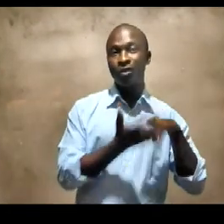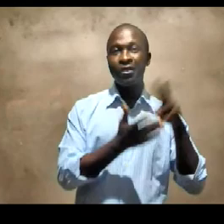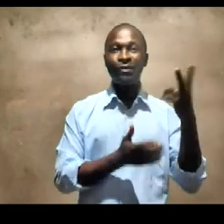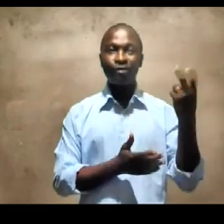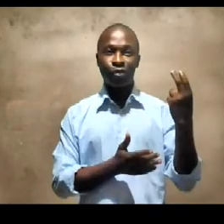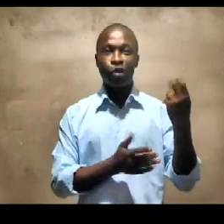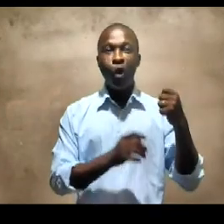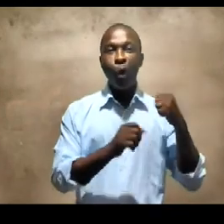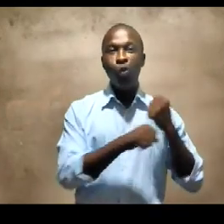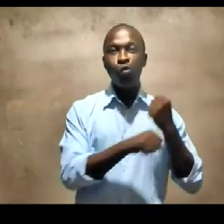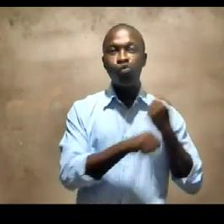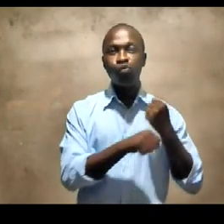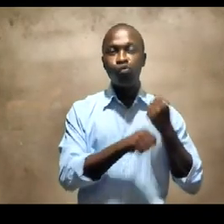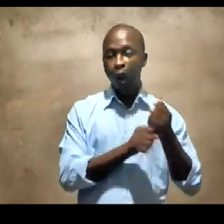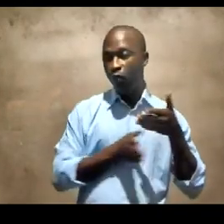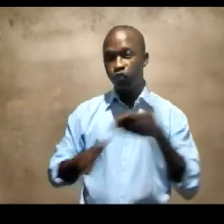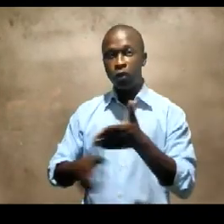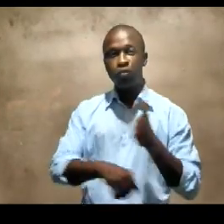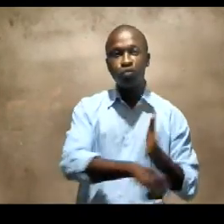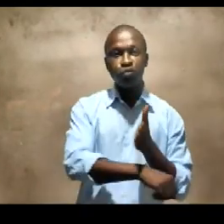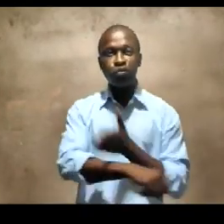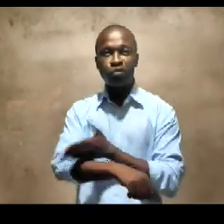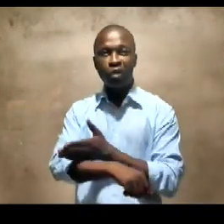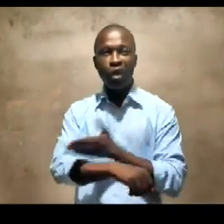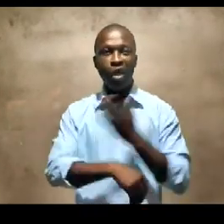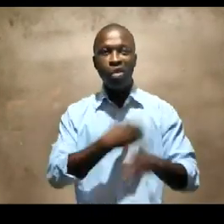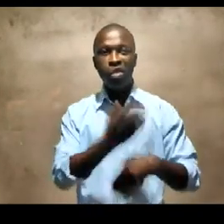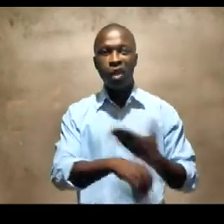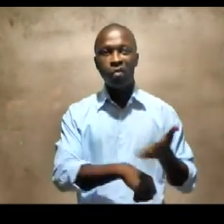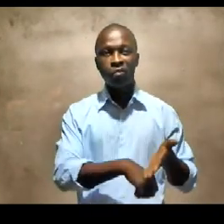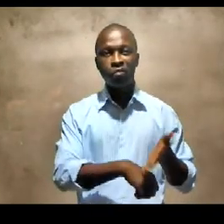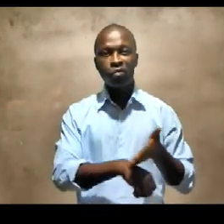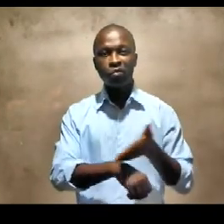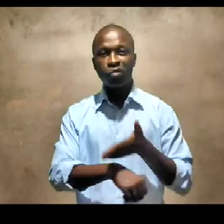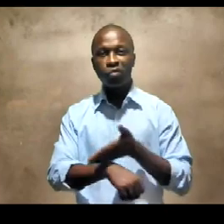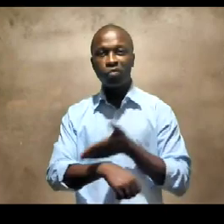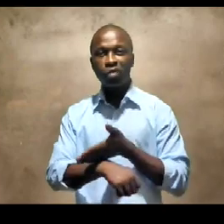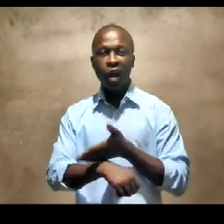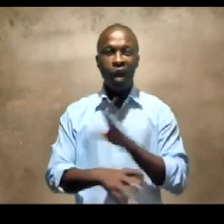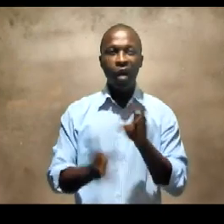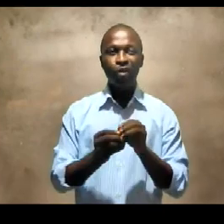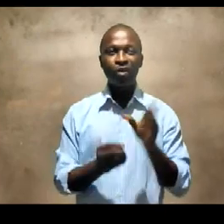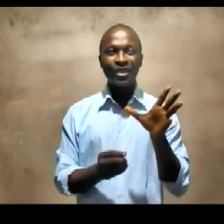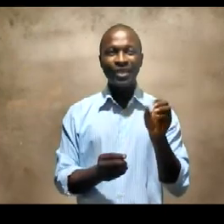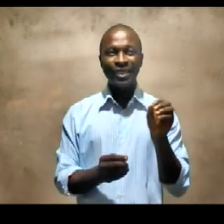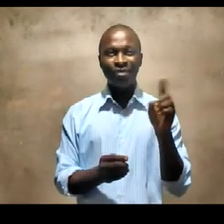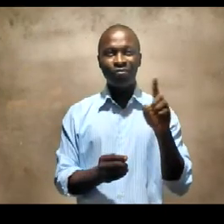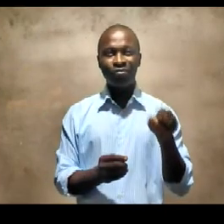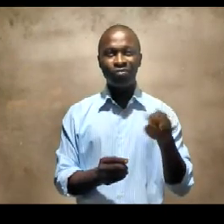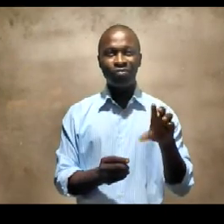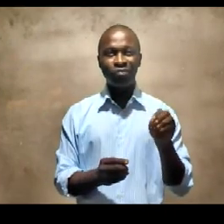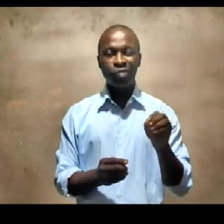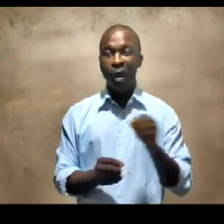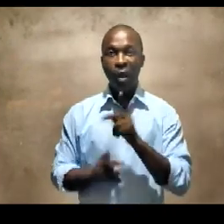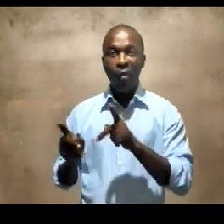de réalisation d'à peine 50%. La défaillance de la première entreprise adjudicataire ainsi que la sous-évaluation